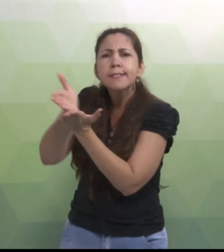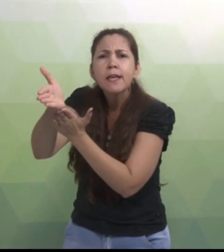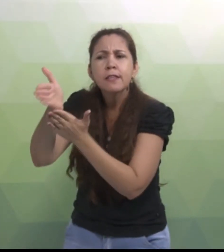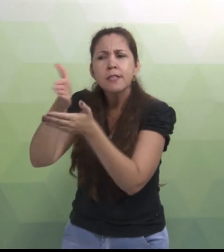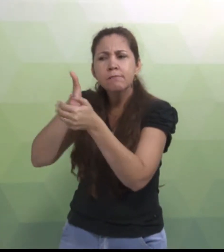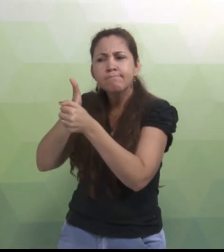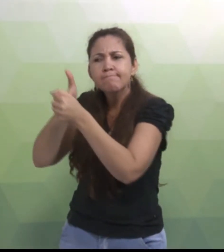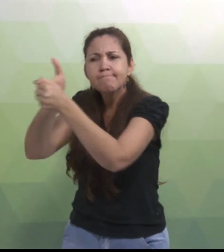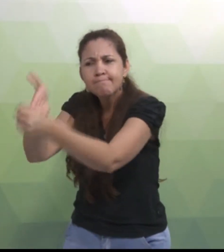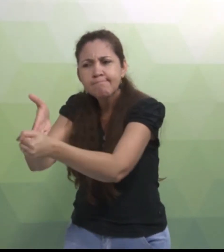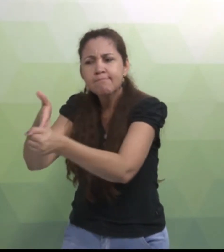regras.